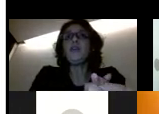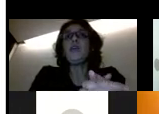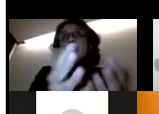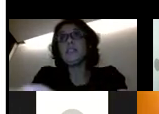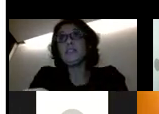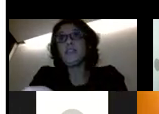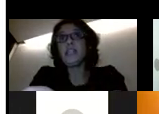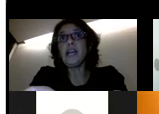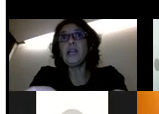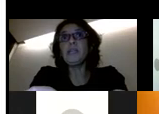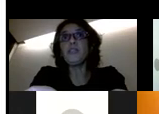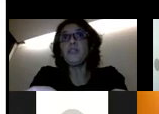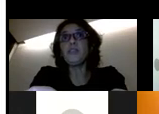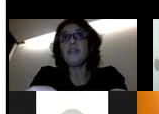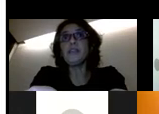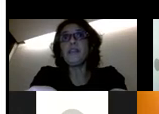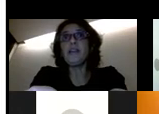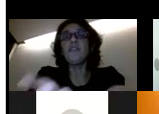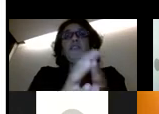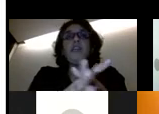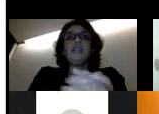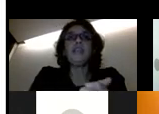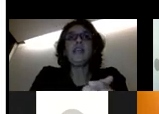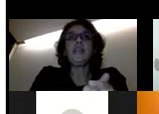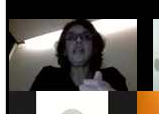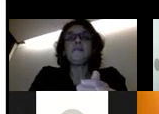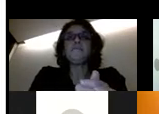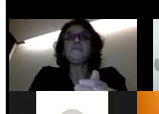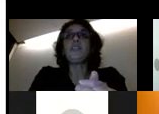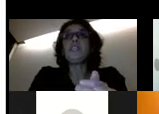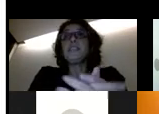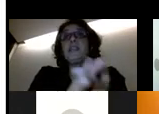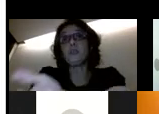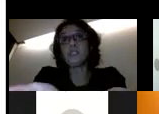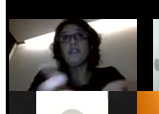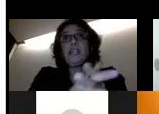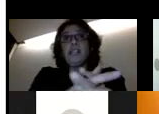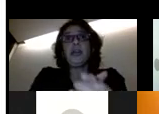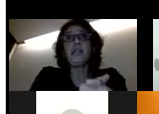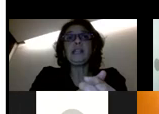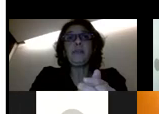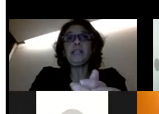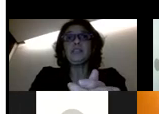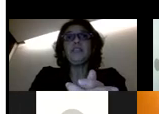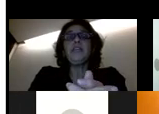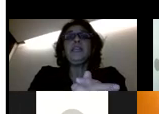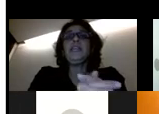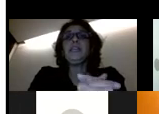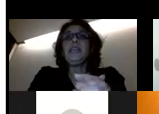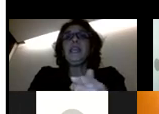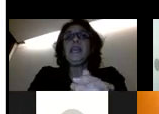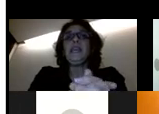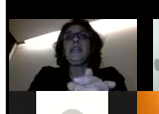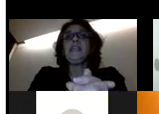entonces, o hemos intentado crear una metodología de trabajo que podría ser reproducible en este aspecto